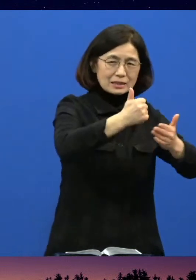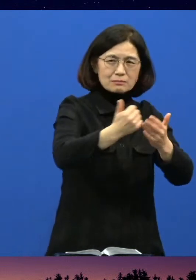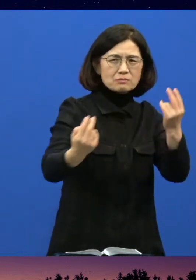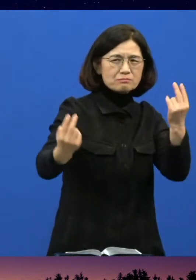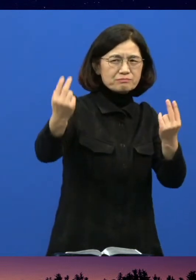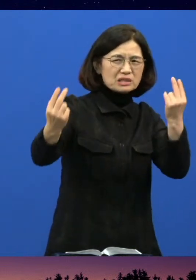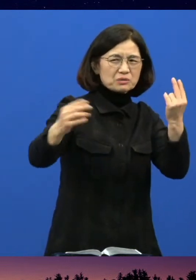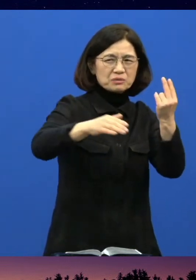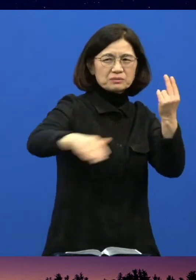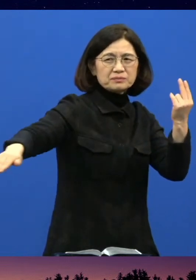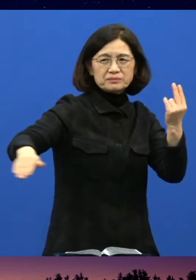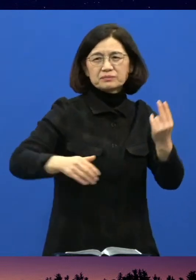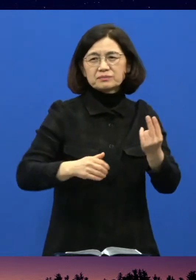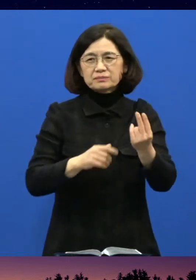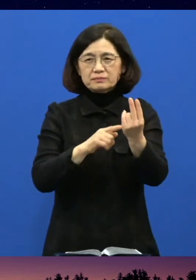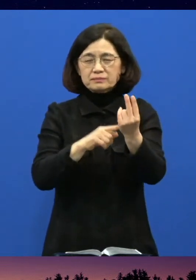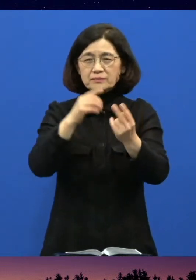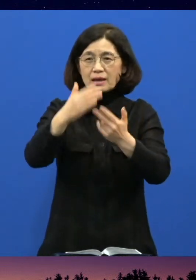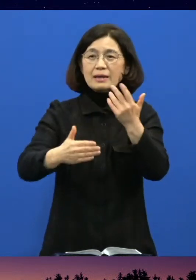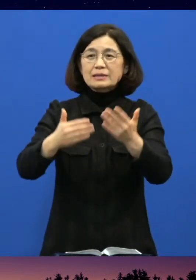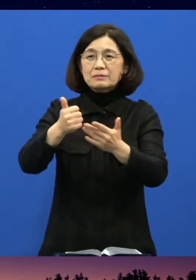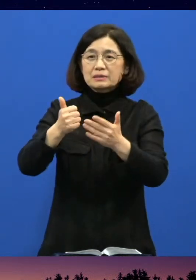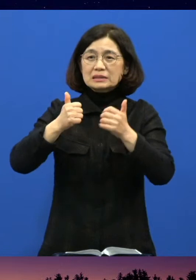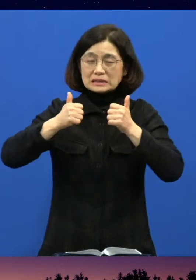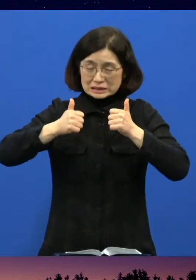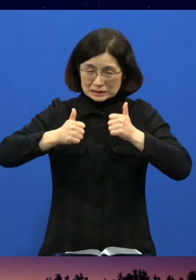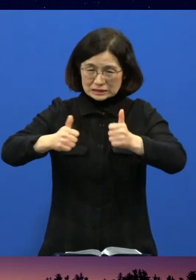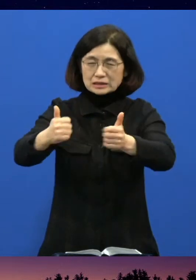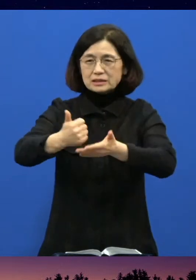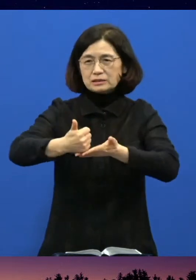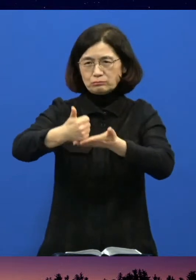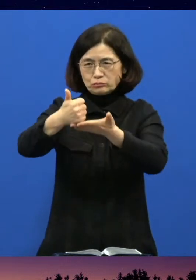신실하신 하나님이